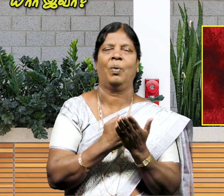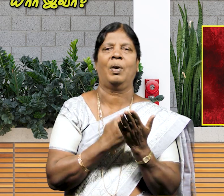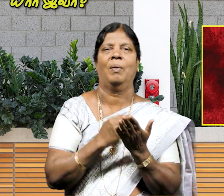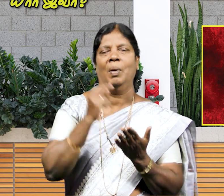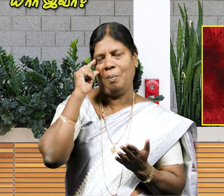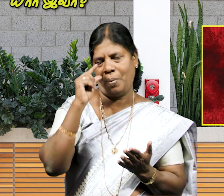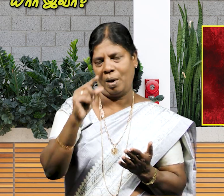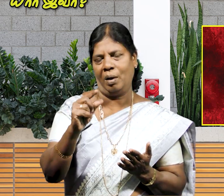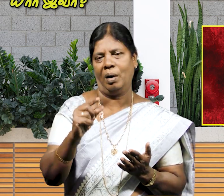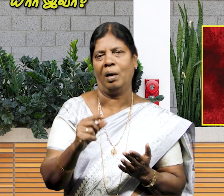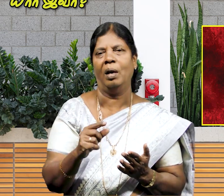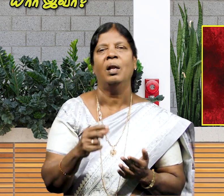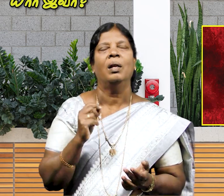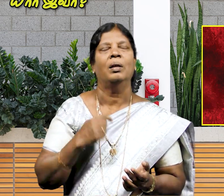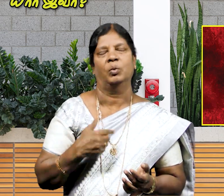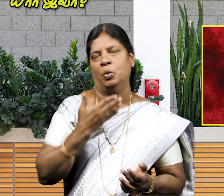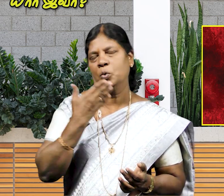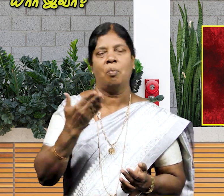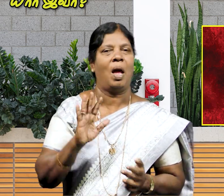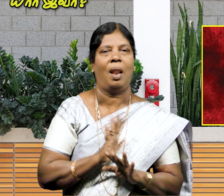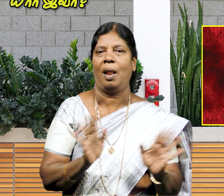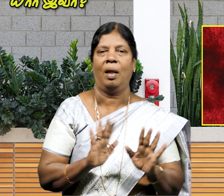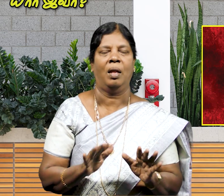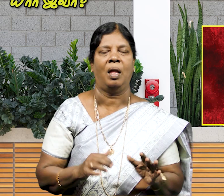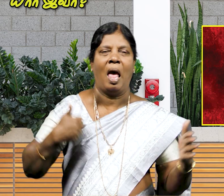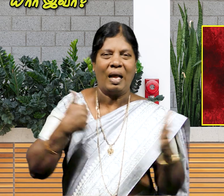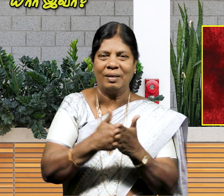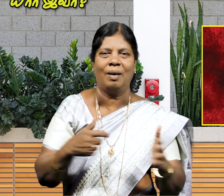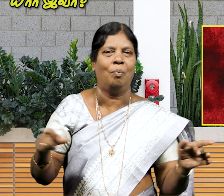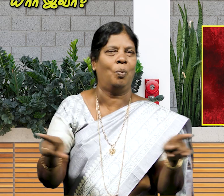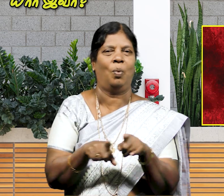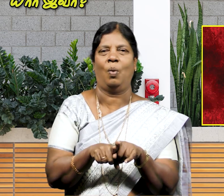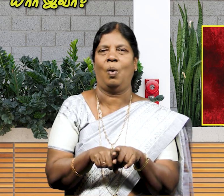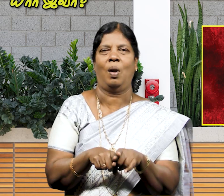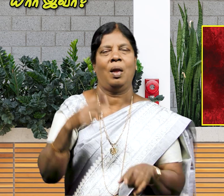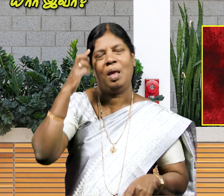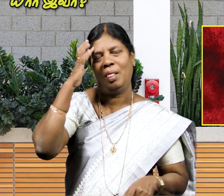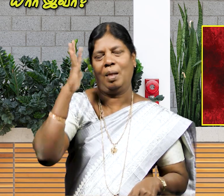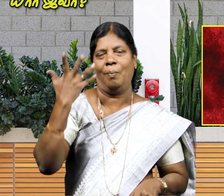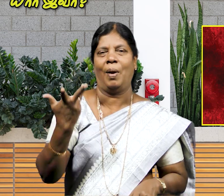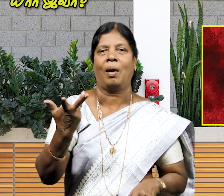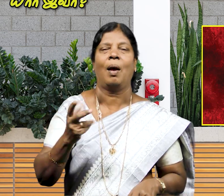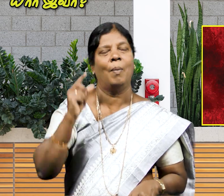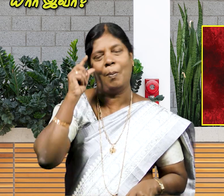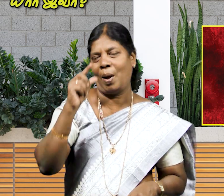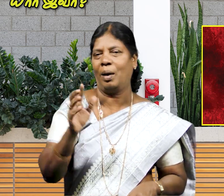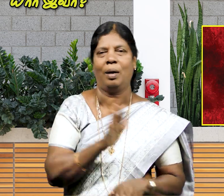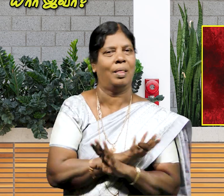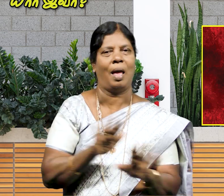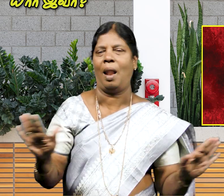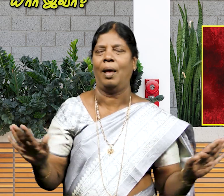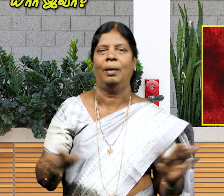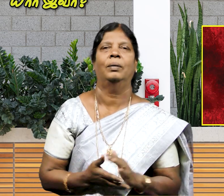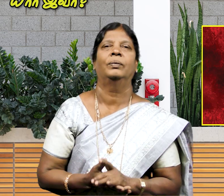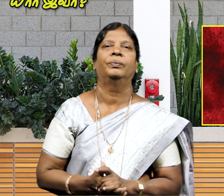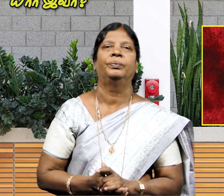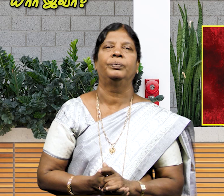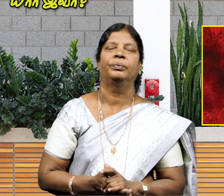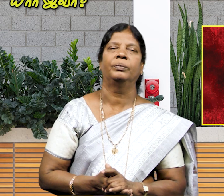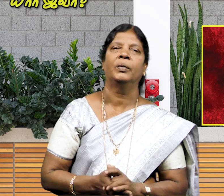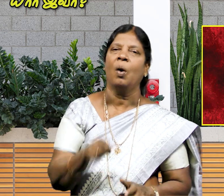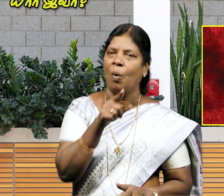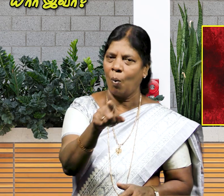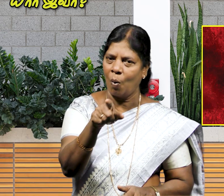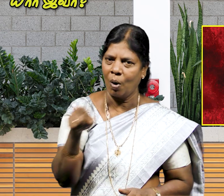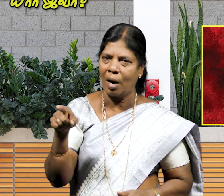கேட்பதும் ஏதேச்சையான ஒரு செயல் அல்ல. விபத்து போல எதிர்பாராமல் நடந்த ஒரு நிகழ்வுக்கு